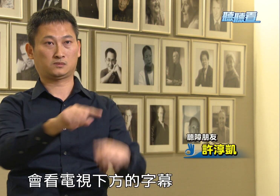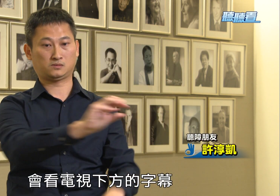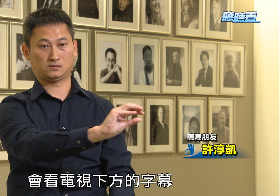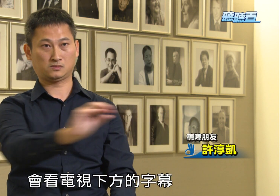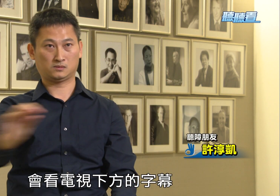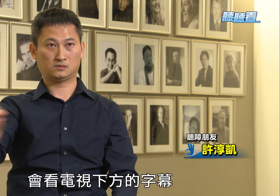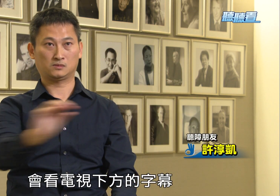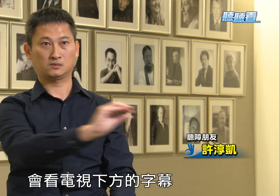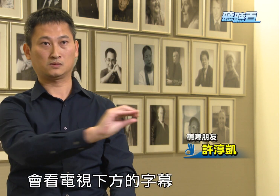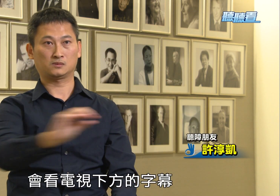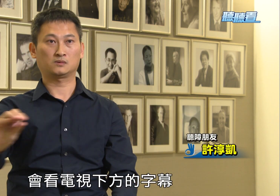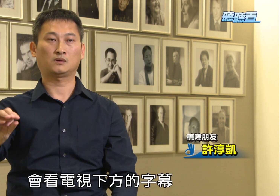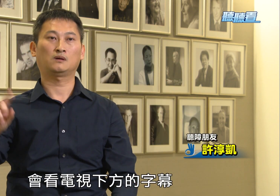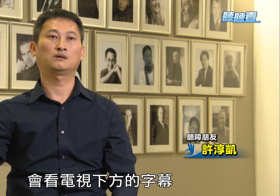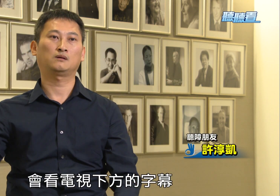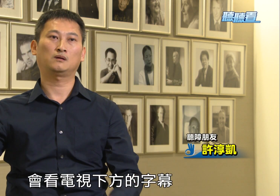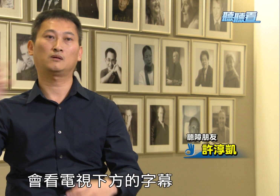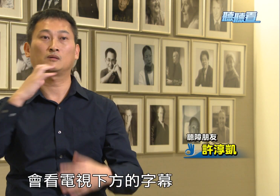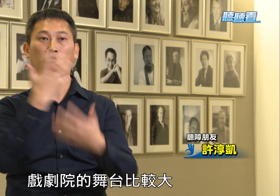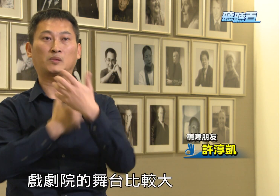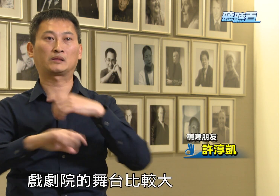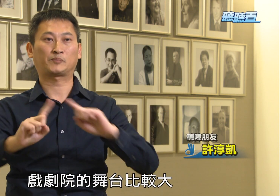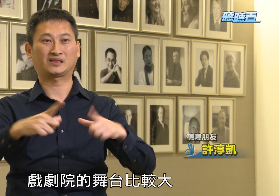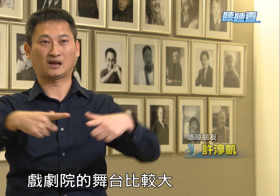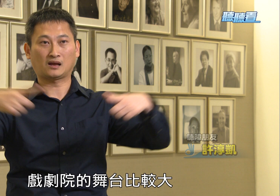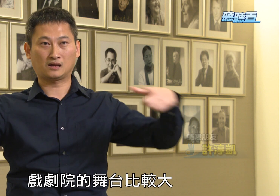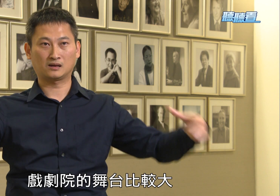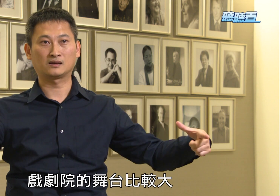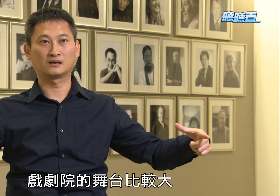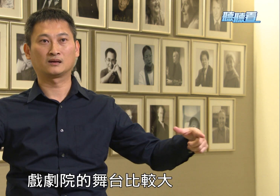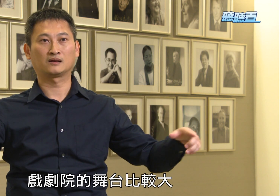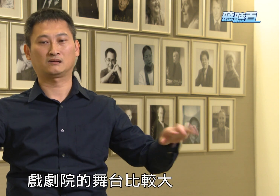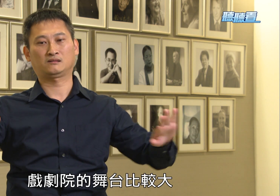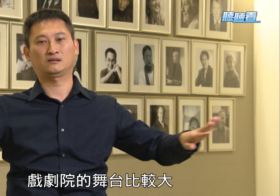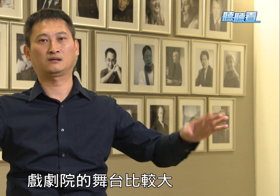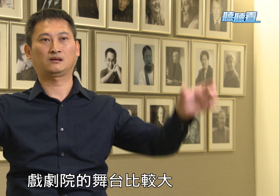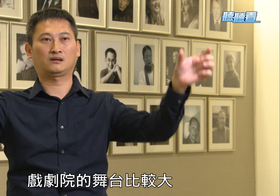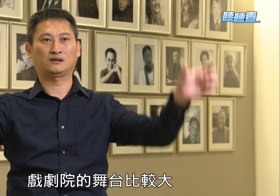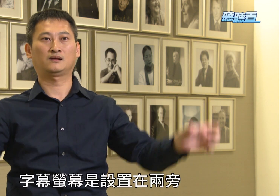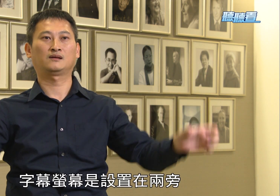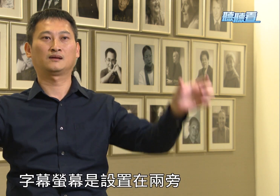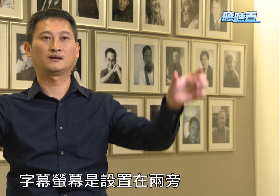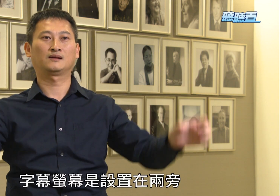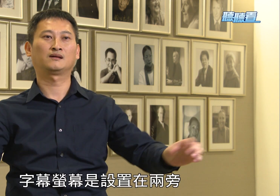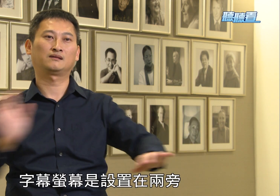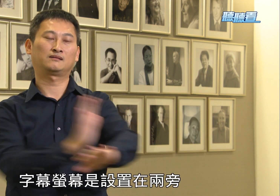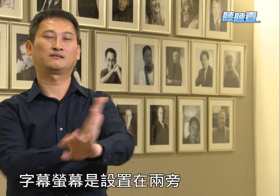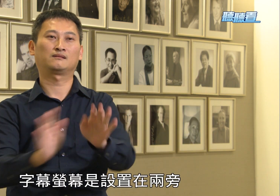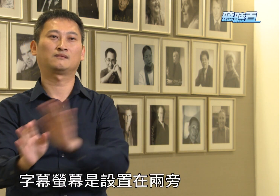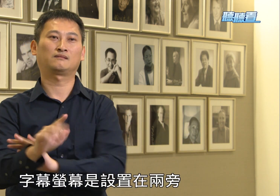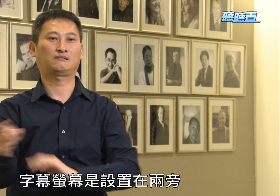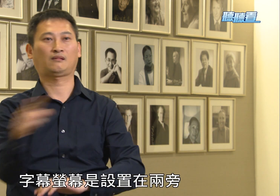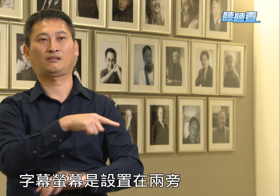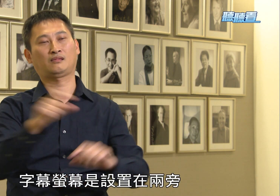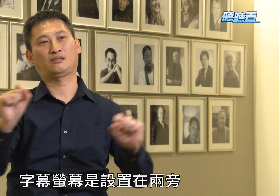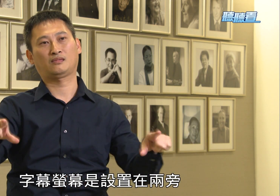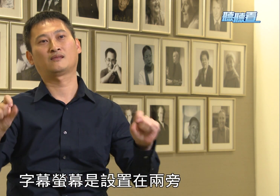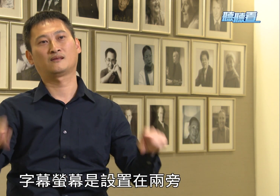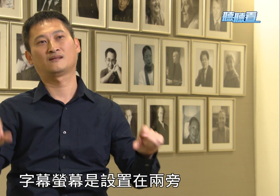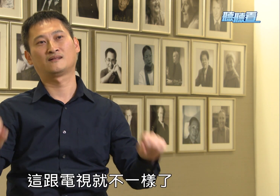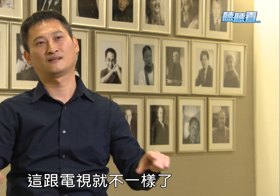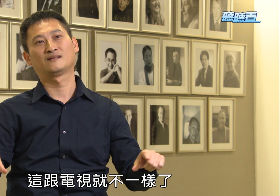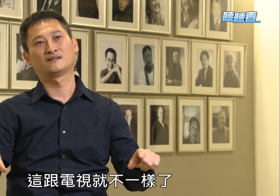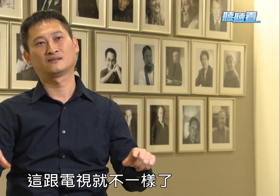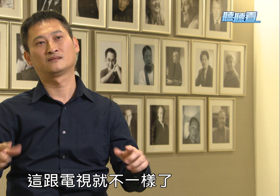看电视下方的字幕，戏剧院的舞台比较大，字幕荧幕呢是设置在两